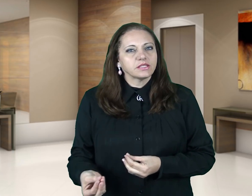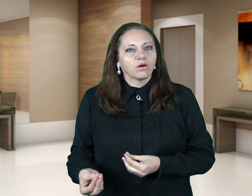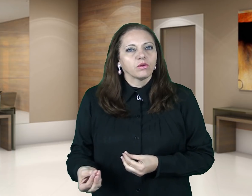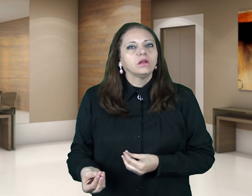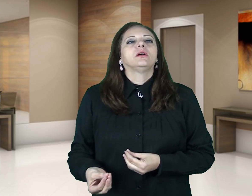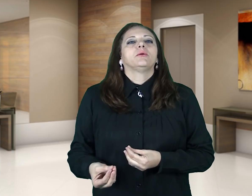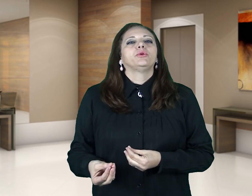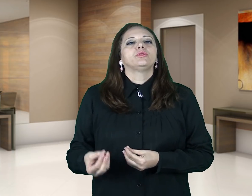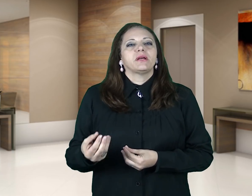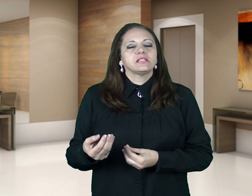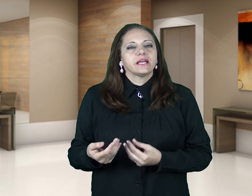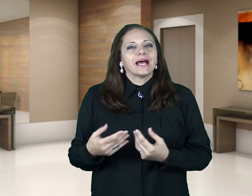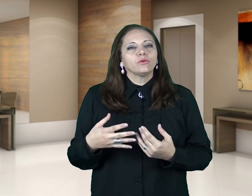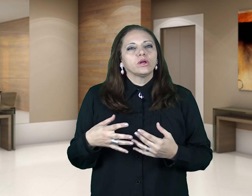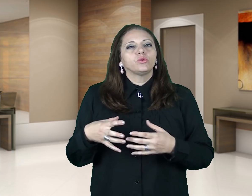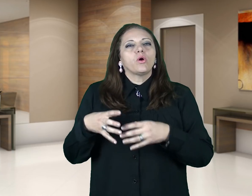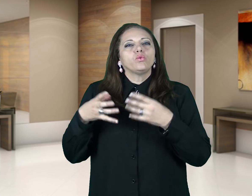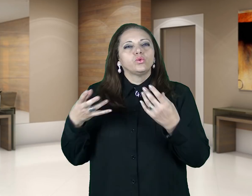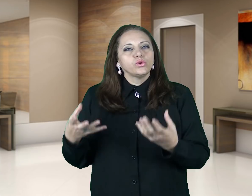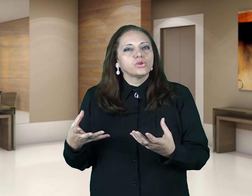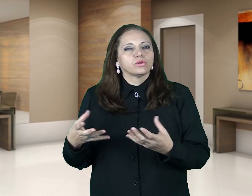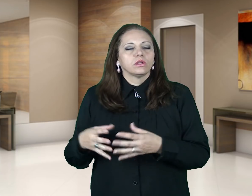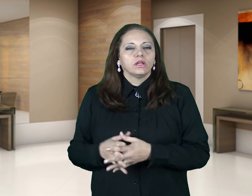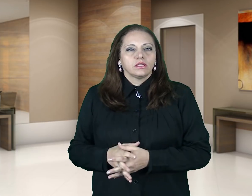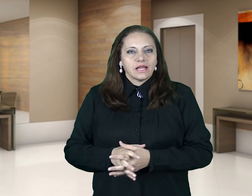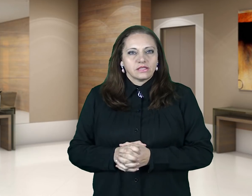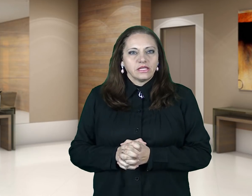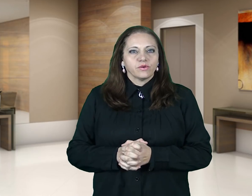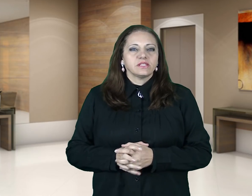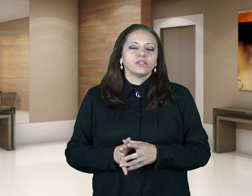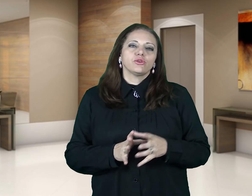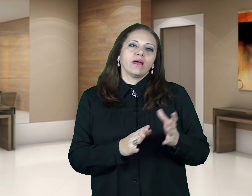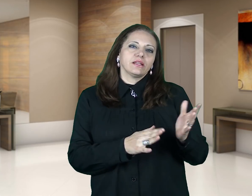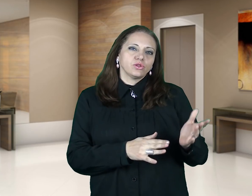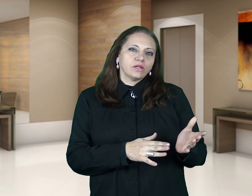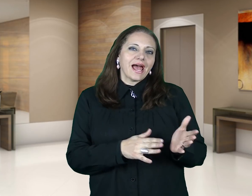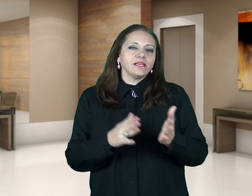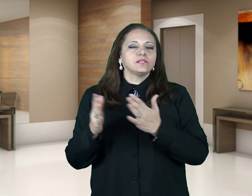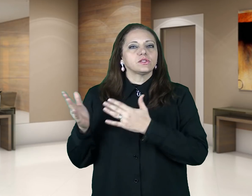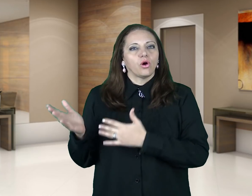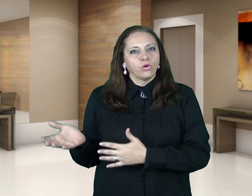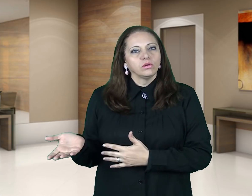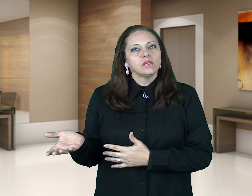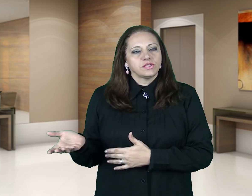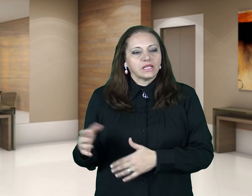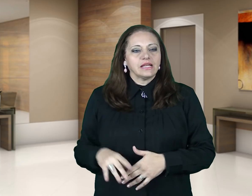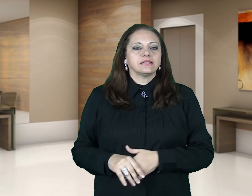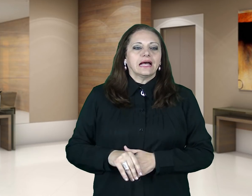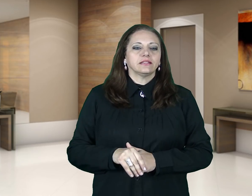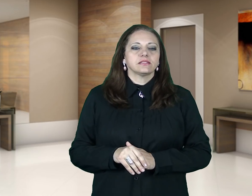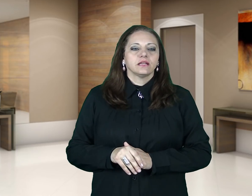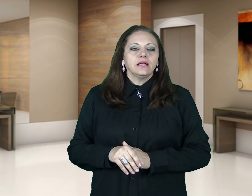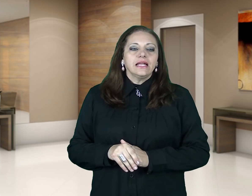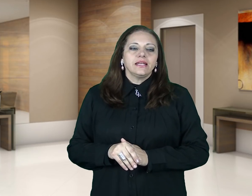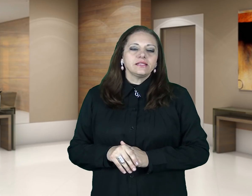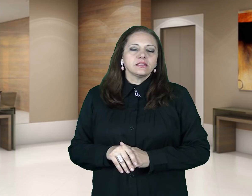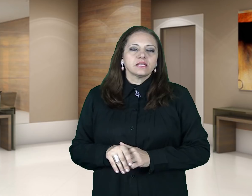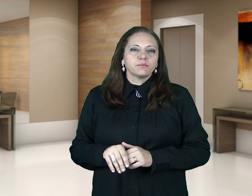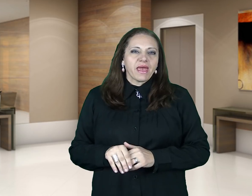normatização, muito mais ligado quanto ao uso das línguas, sejam elas orais ou sinalizadas. Nesses